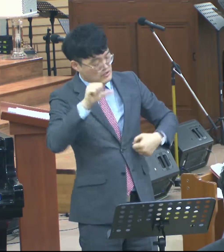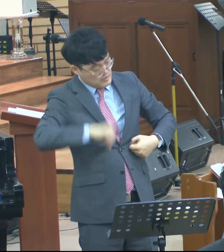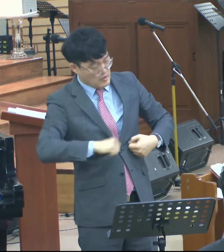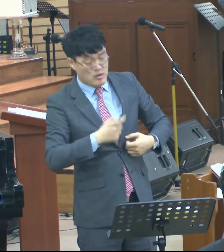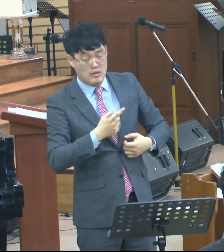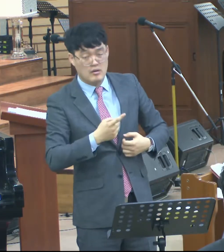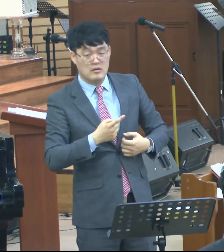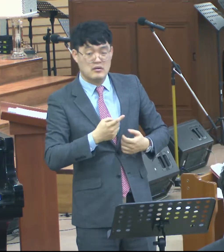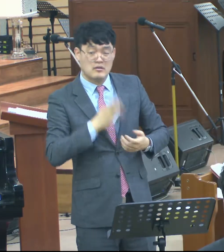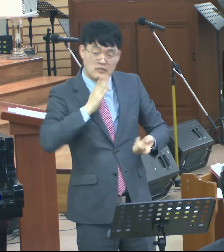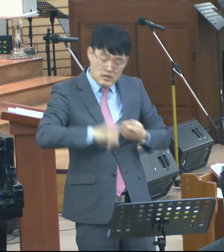말할 수도 있어요.